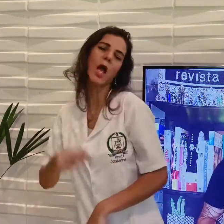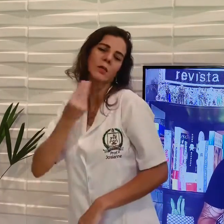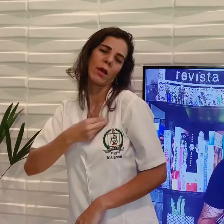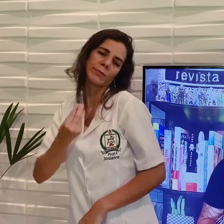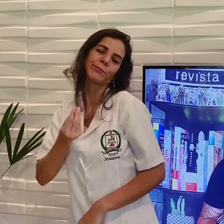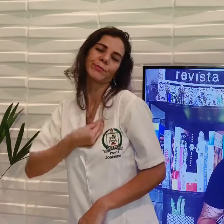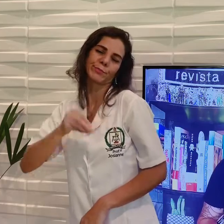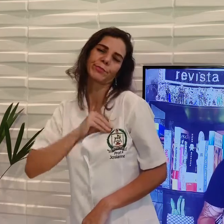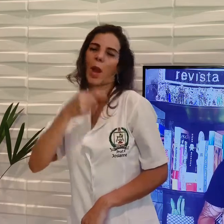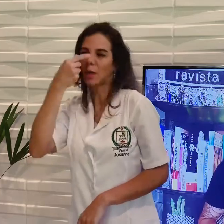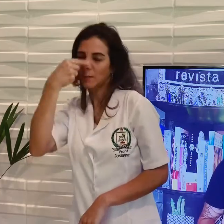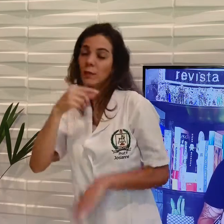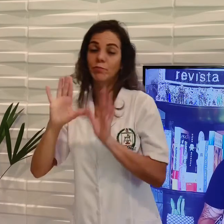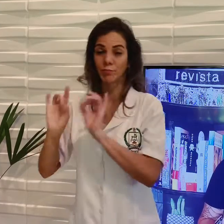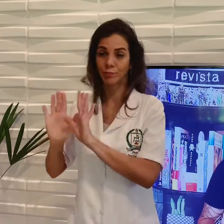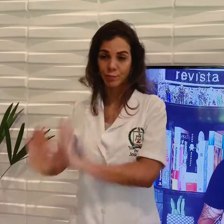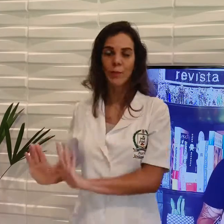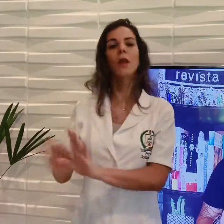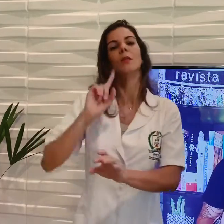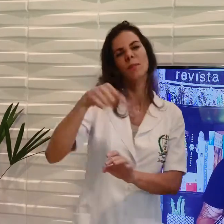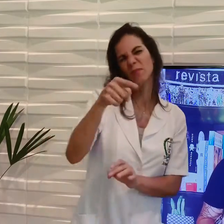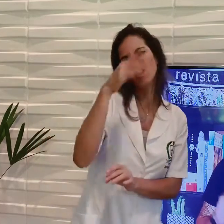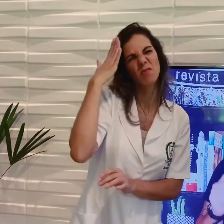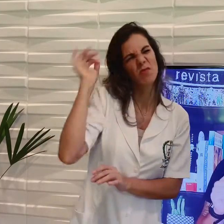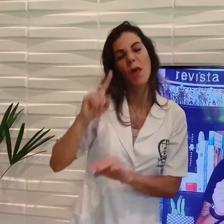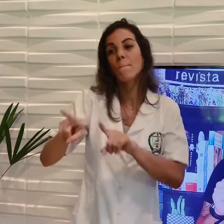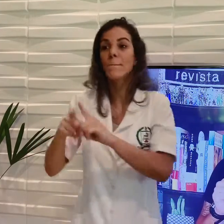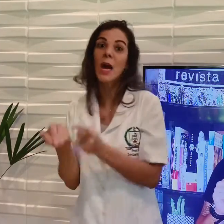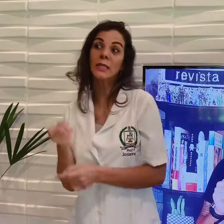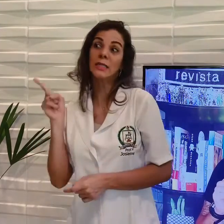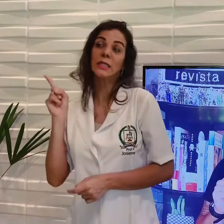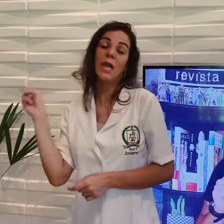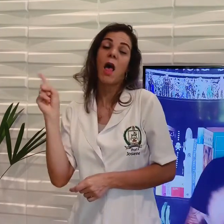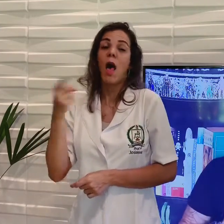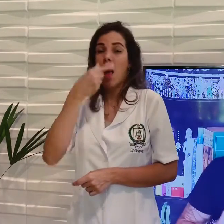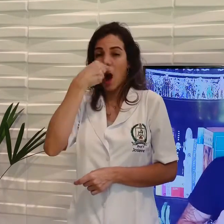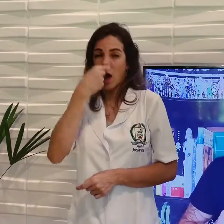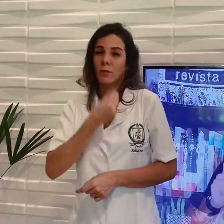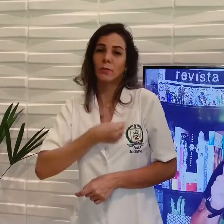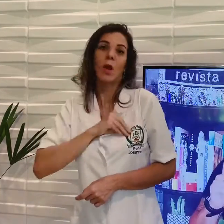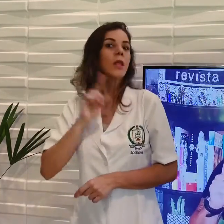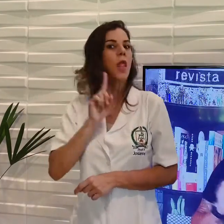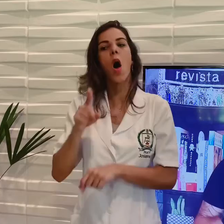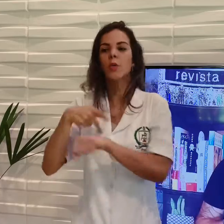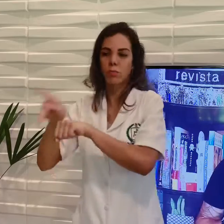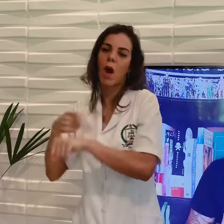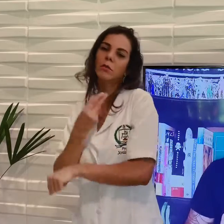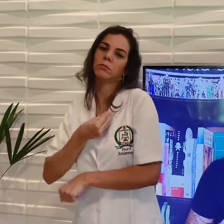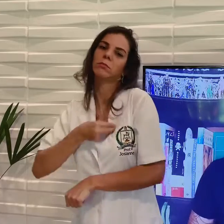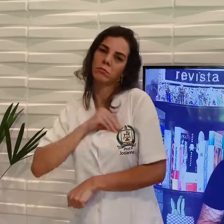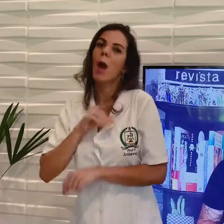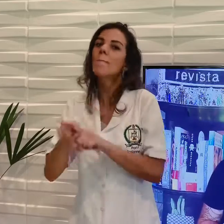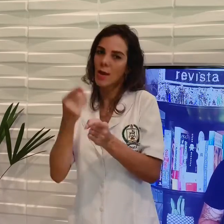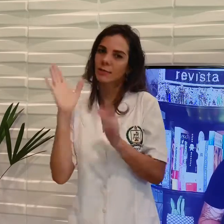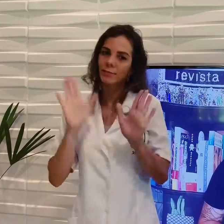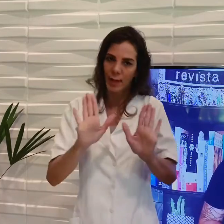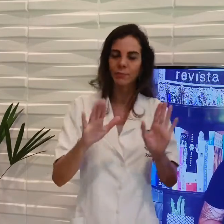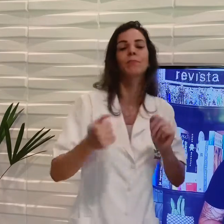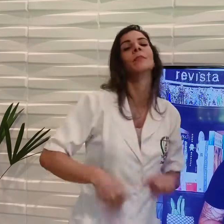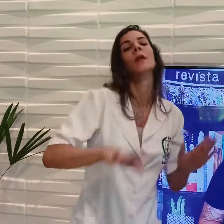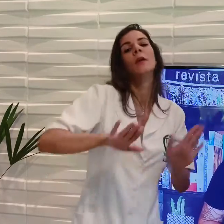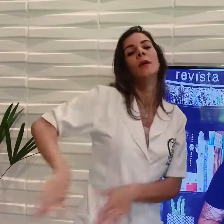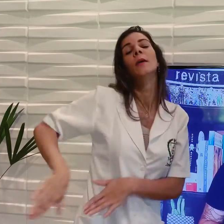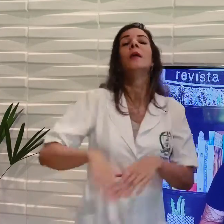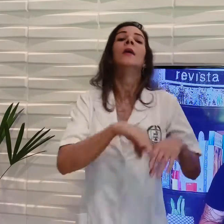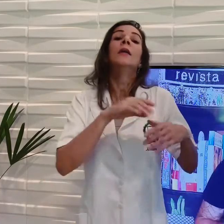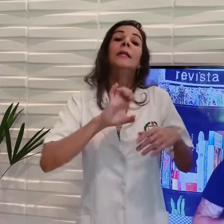falar da gripe espanhola, que é algo que talvez também você não sabia, mas a gripe espanhola não é espanhola, mas a gente chega nisso daqui a pouco. Voltando ao Campeonato Paranaense